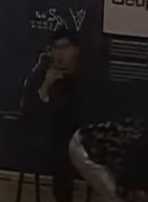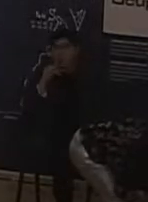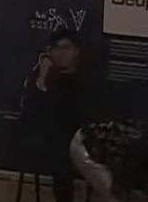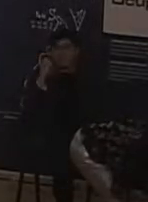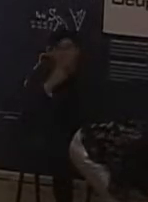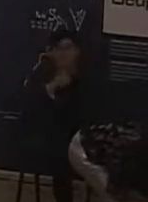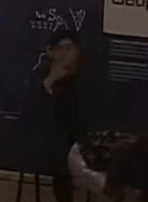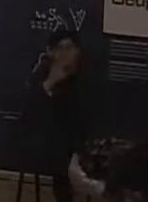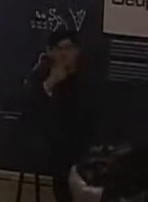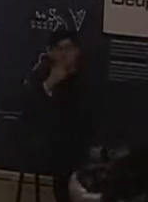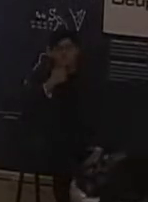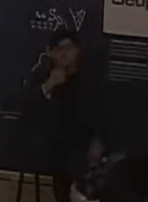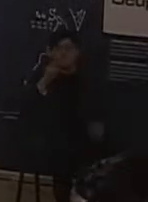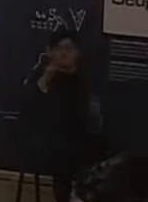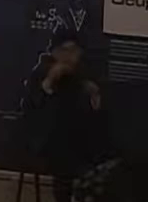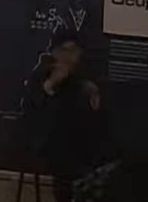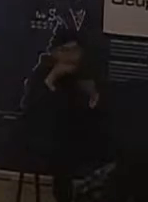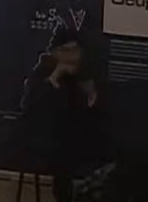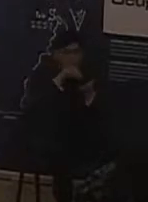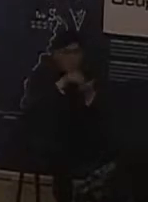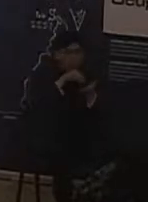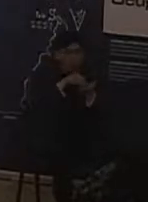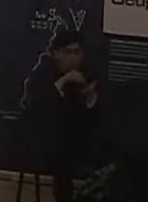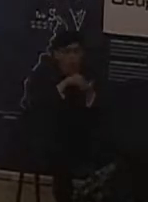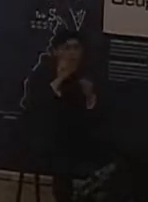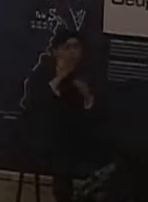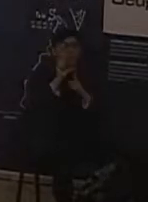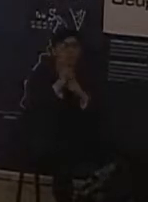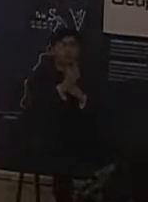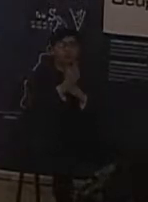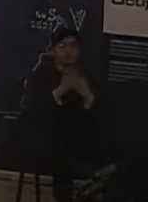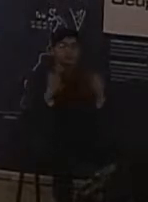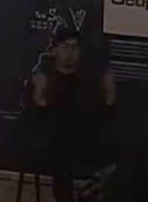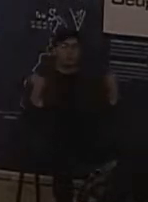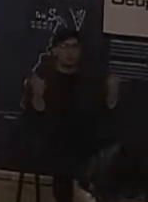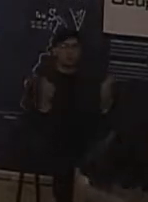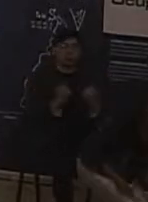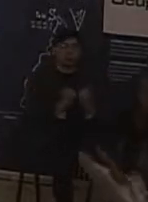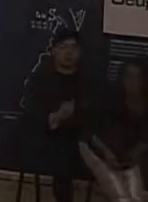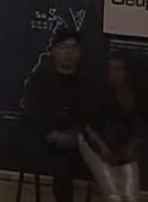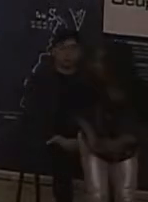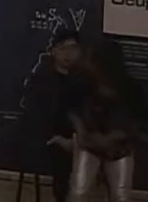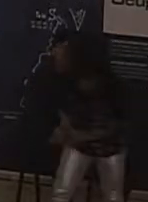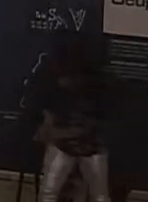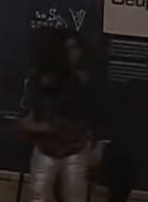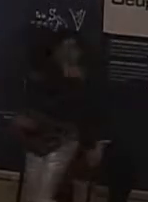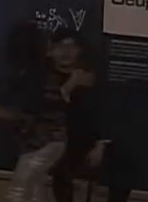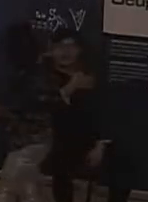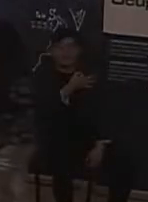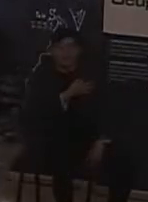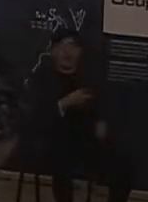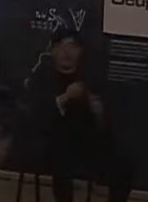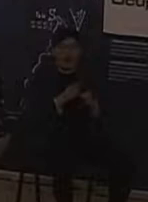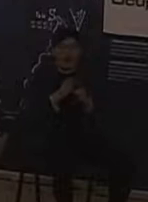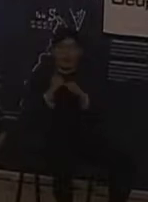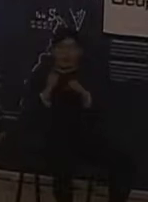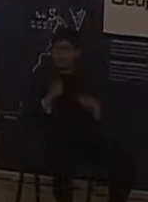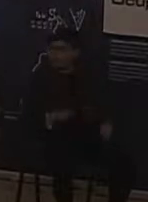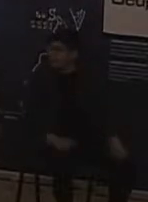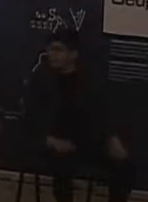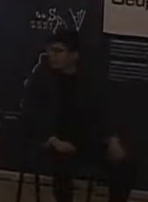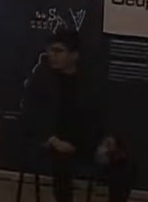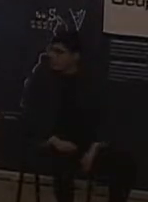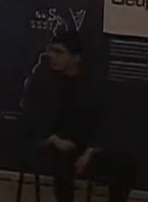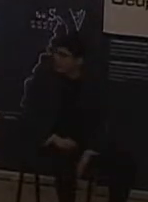cultura popular y se decía que el guerrero que lograra desatar el muro el nudo